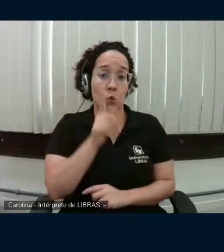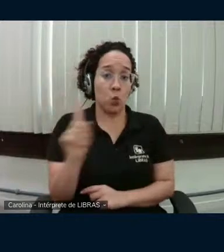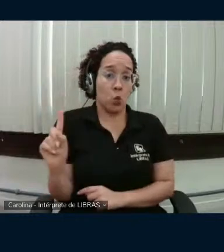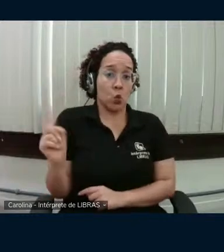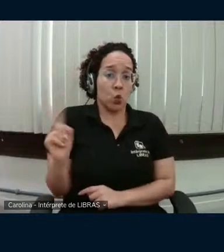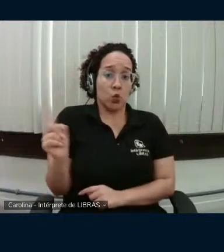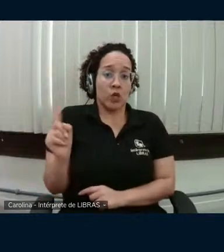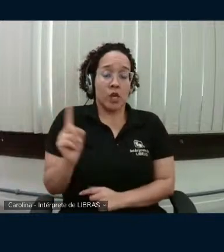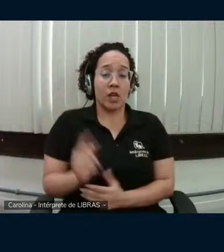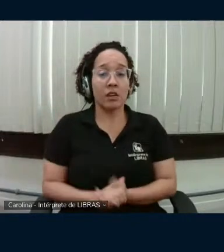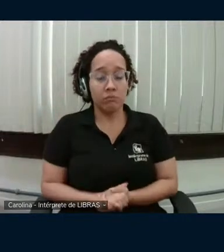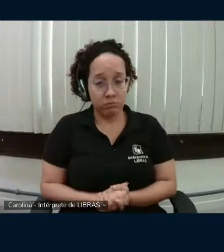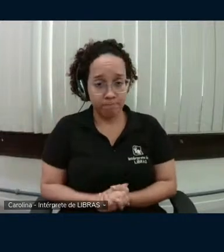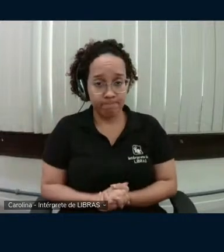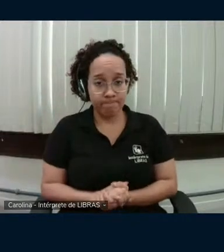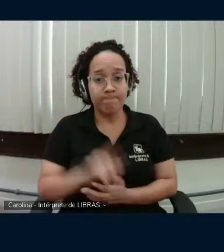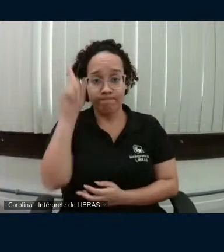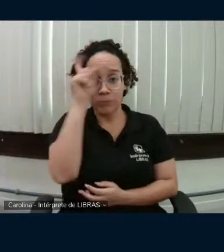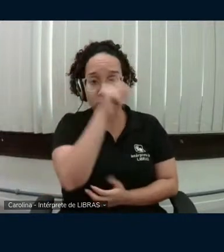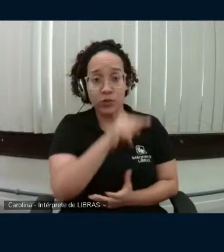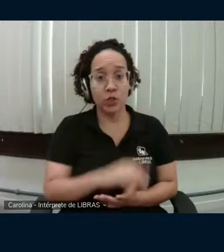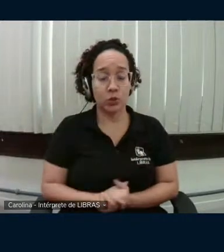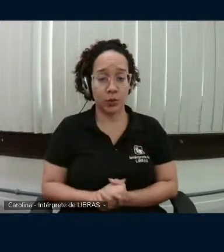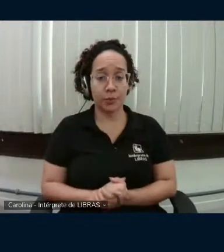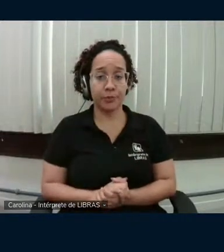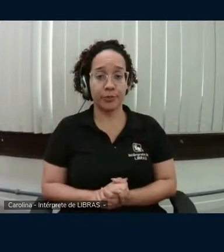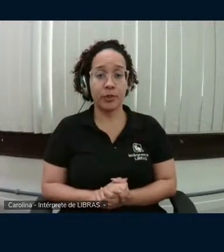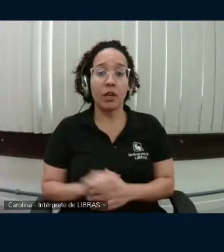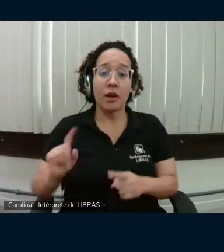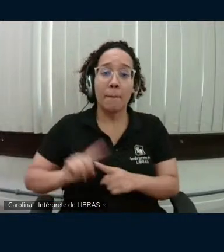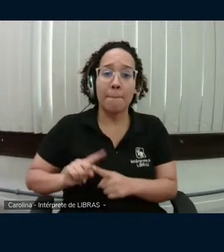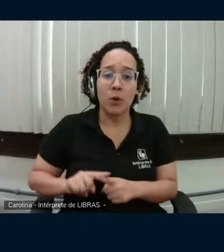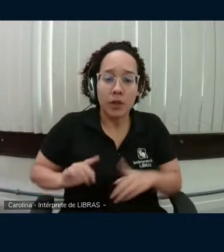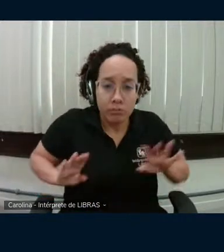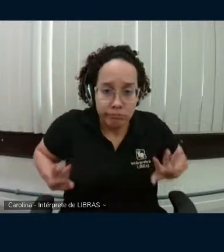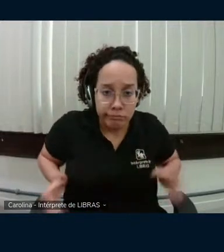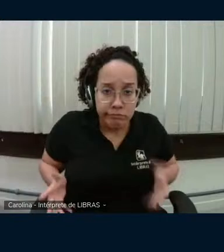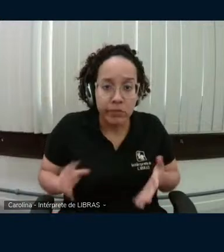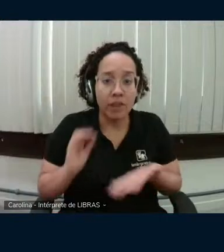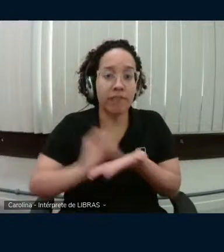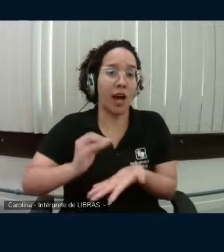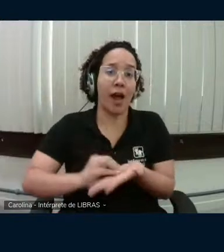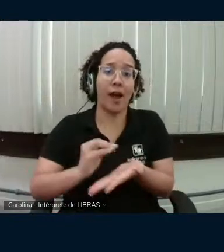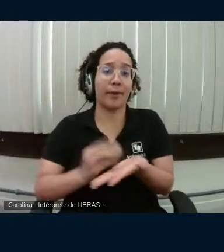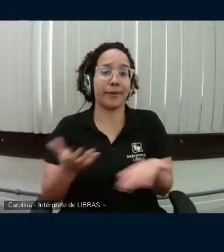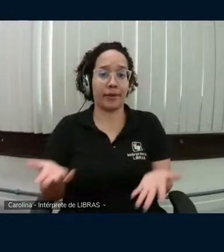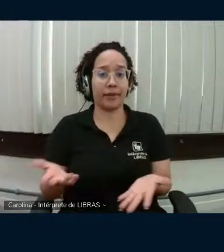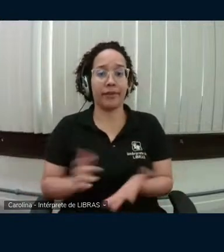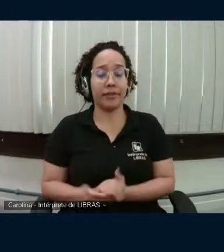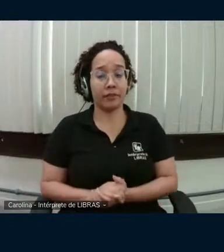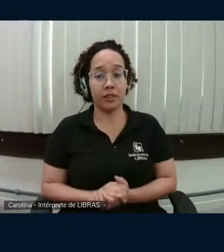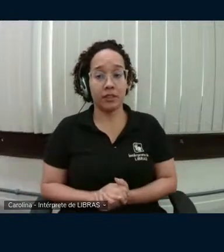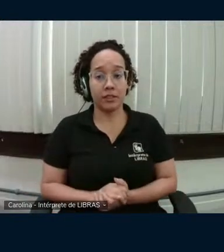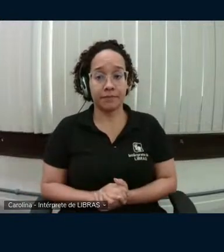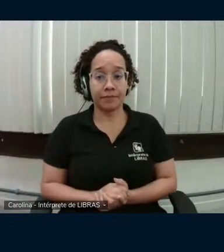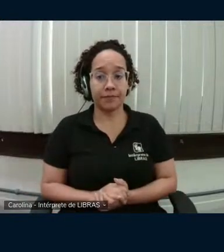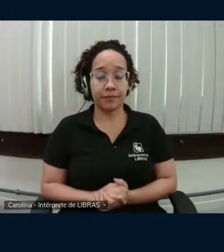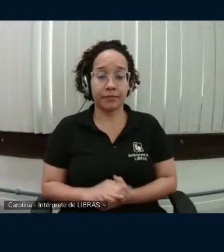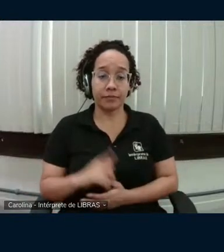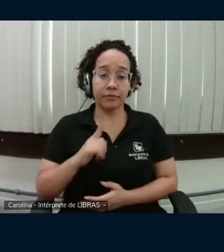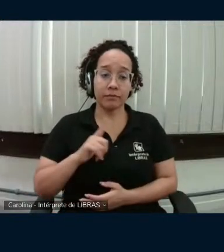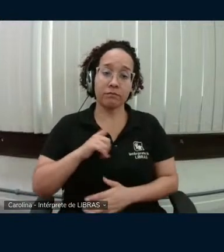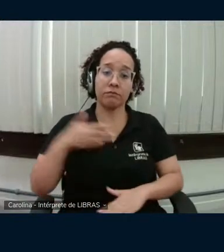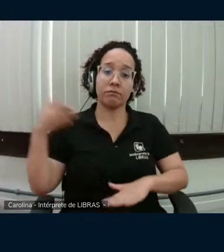né, que lhe vai ser dificultada, porque sequer preparando para isso se está, né. Enquanto a gente tiver um acesso